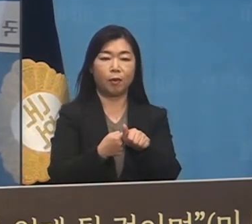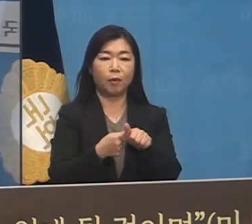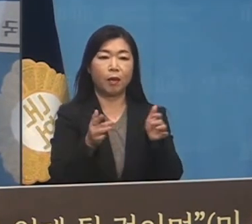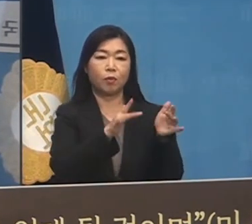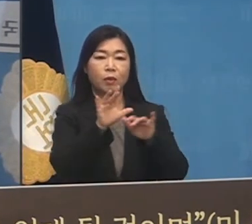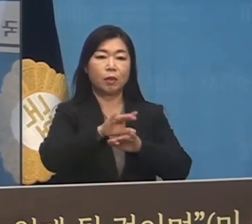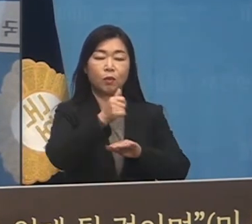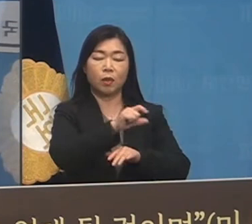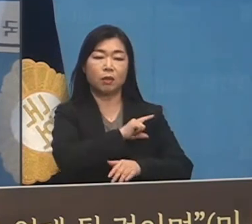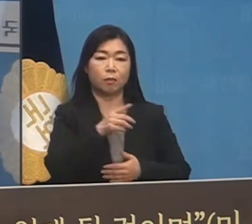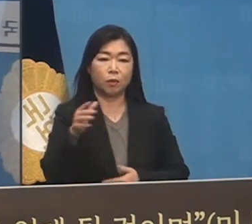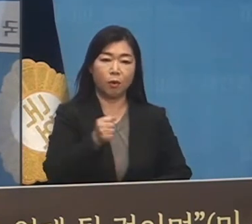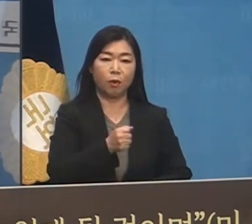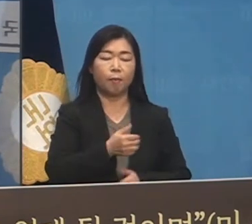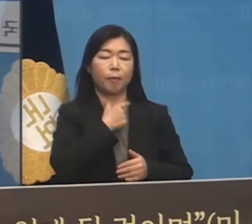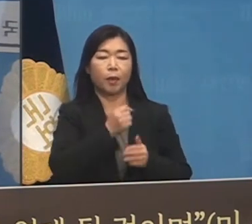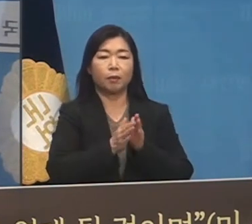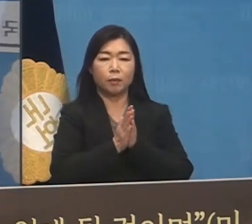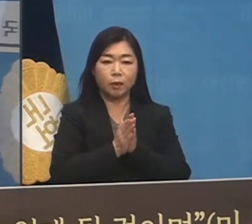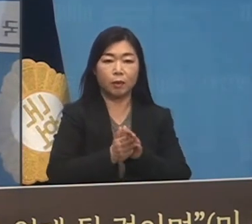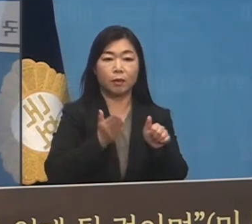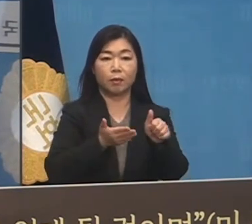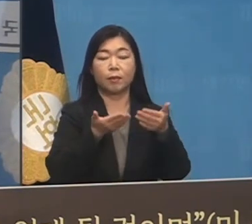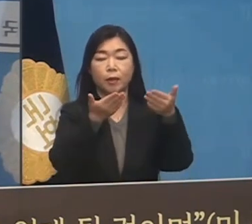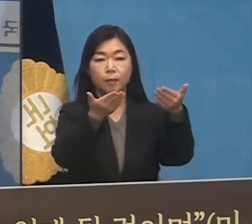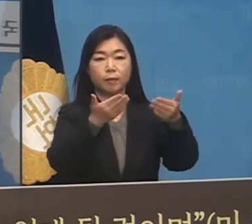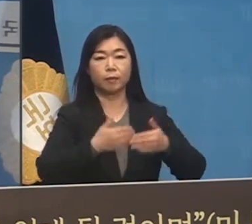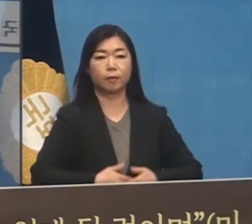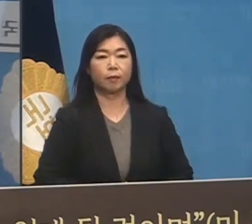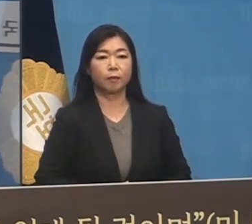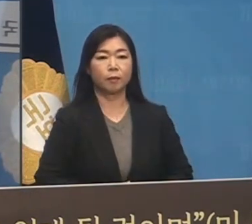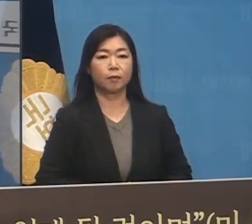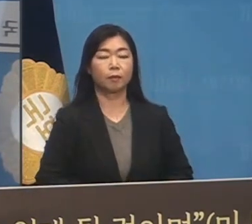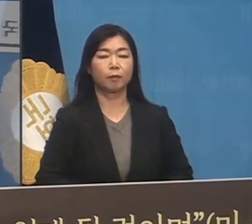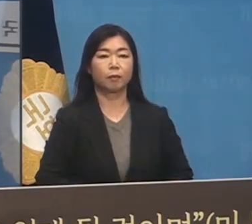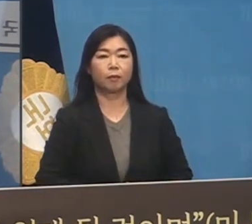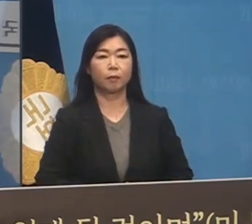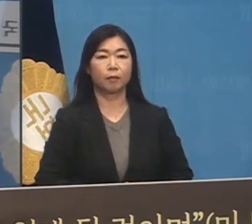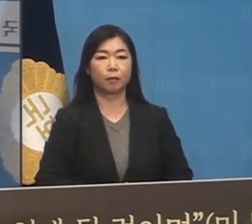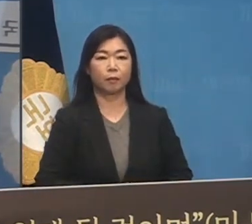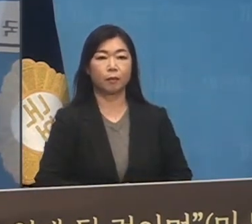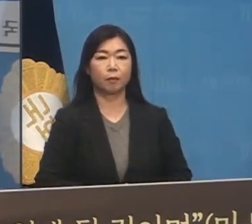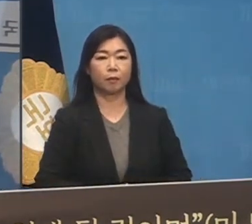예수 그리스도의 이름으로 간곡히 부탁드립니다.